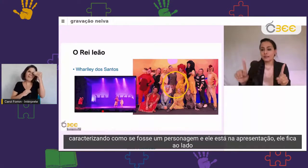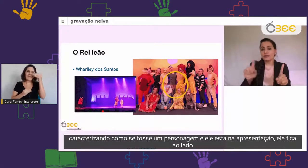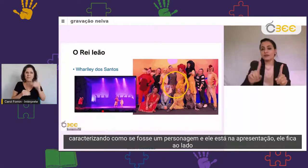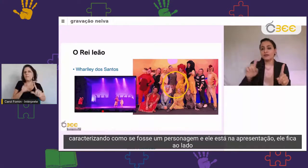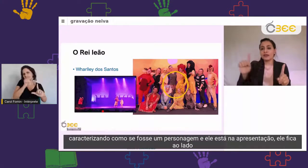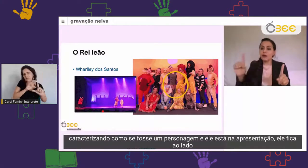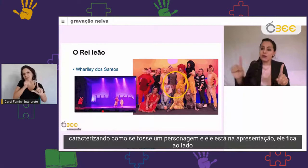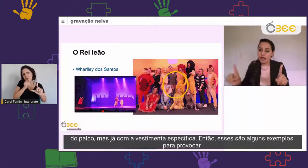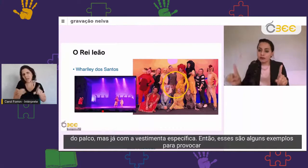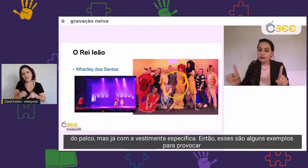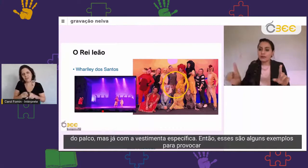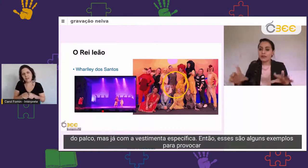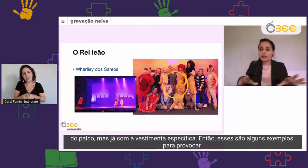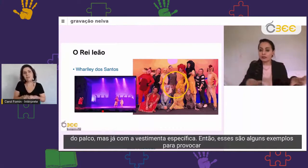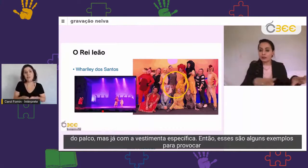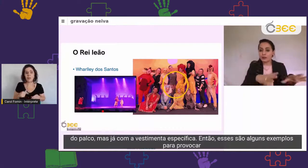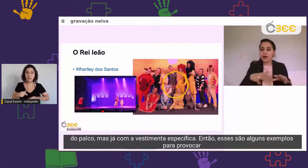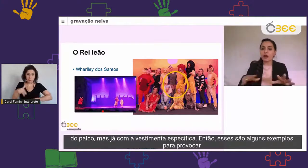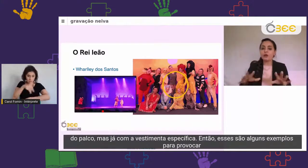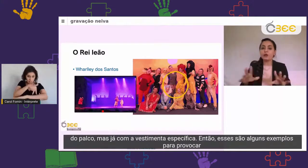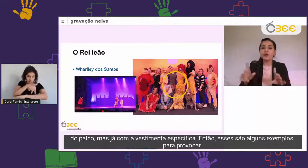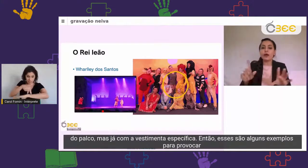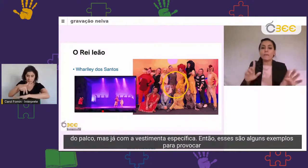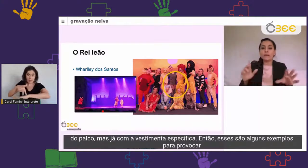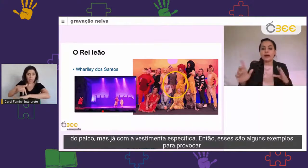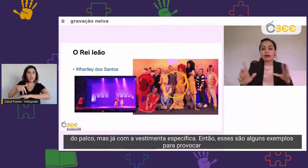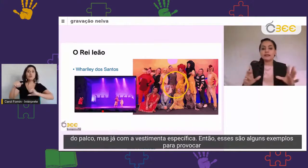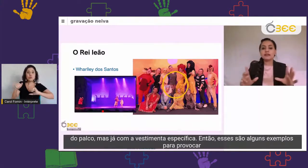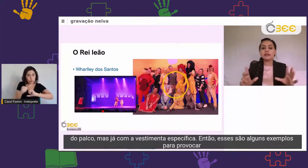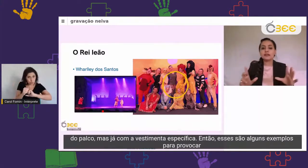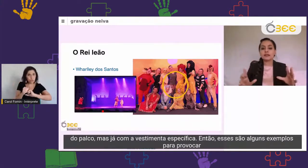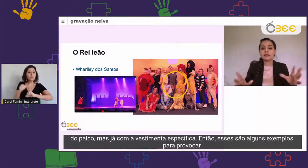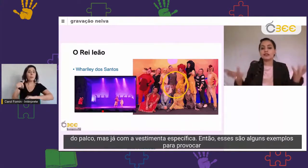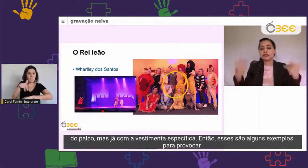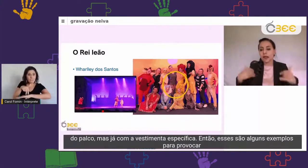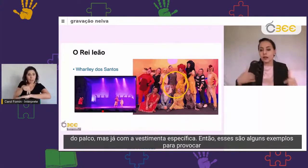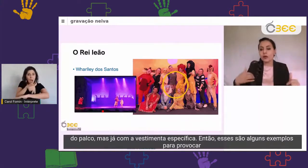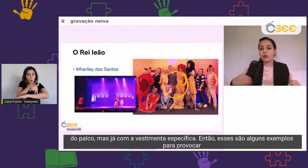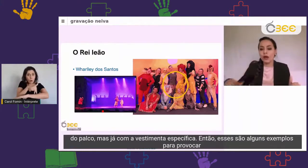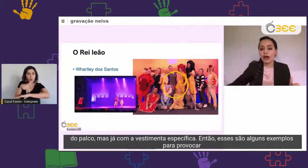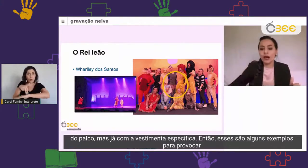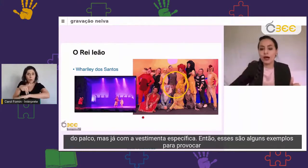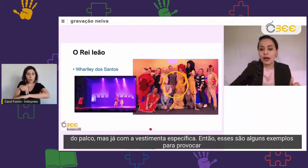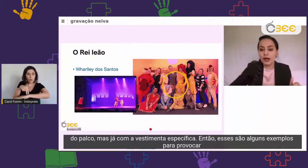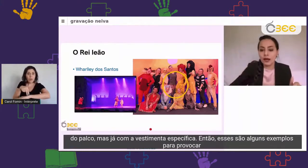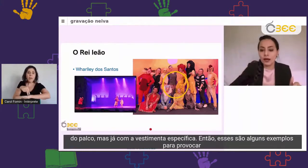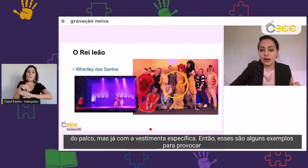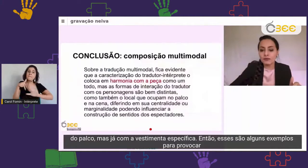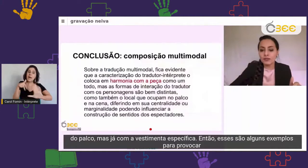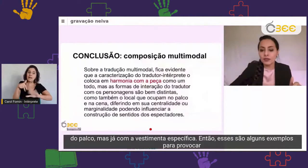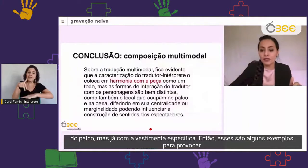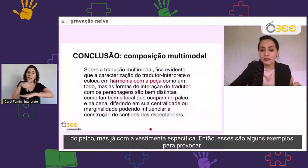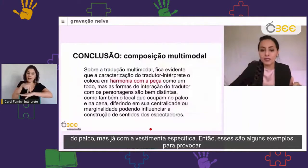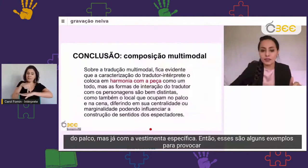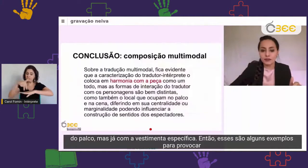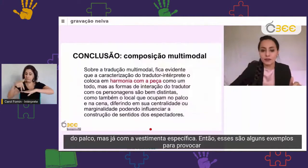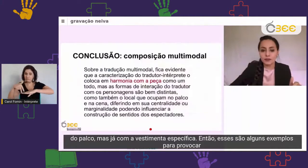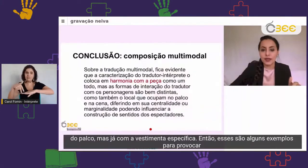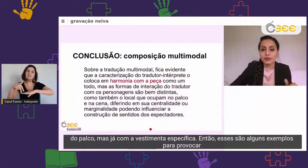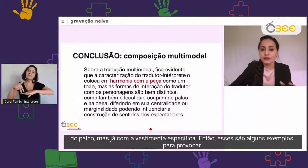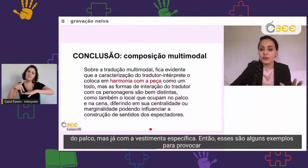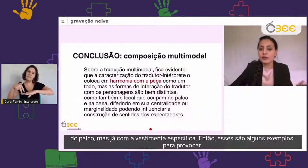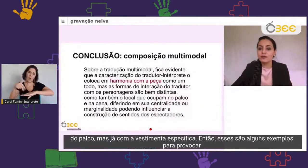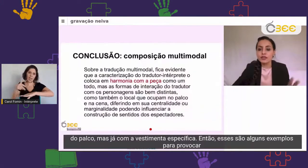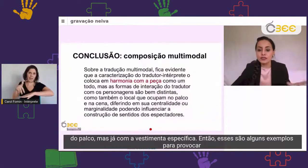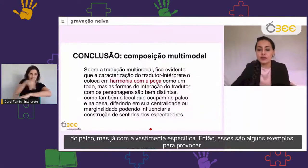na apresentação, ele fica ao lado, né, do palco, mas já com a vestimenta